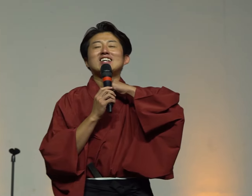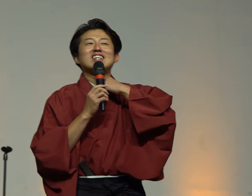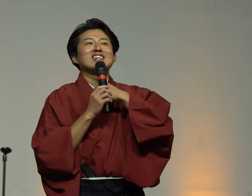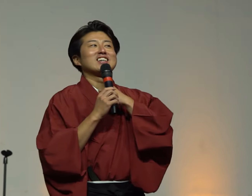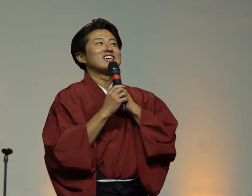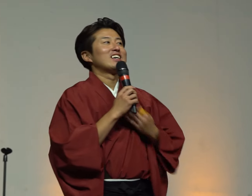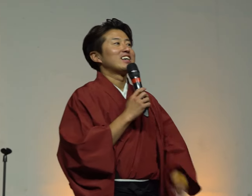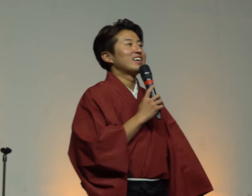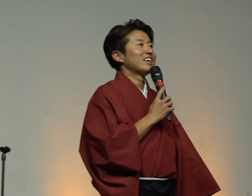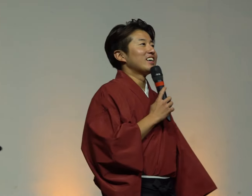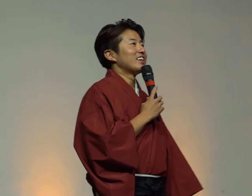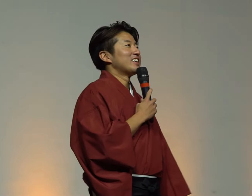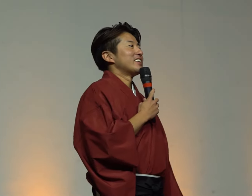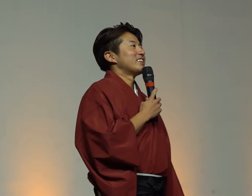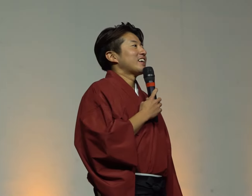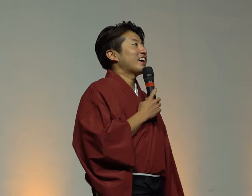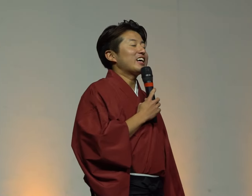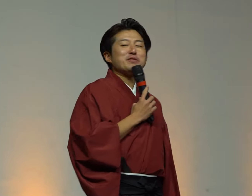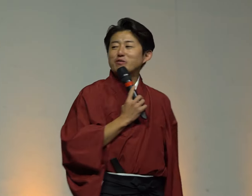Obrigado.